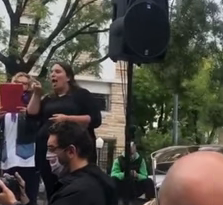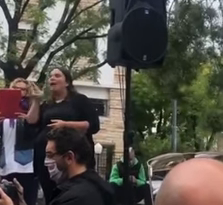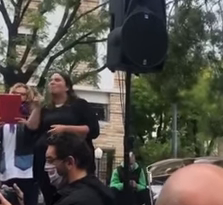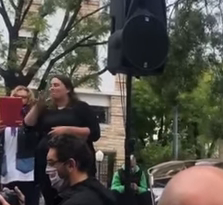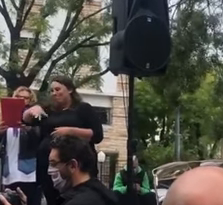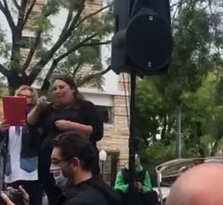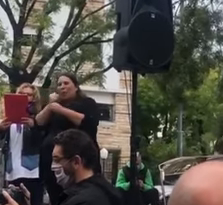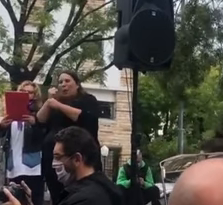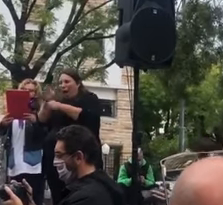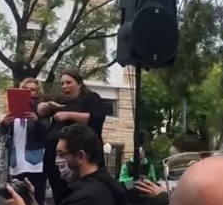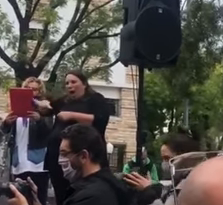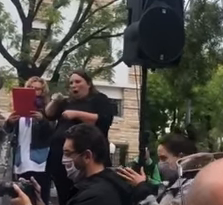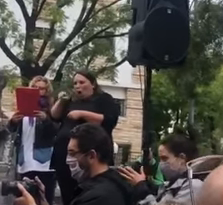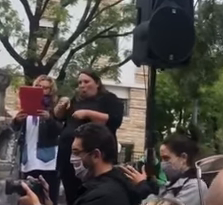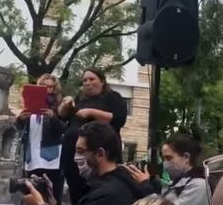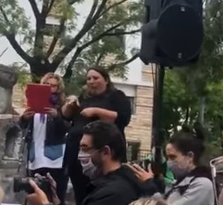comunera del Frente de Todos.